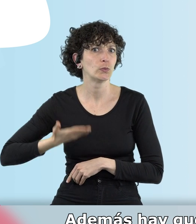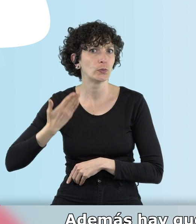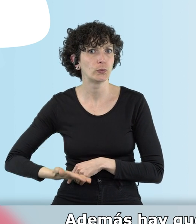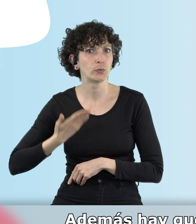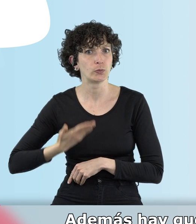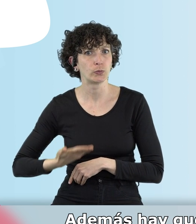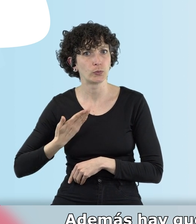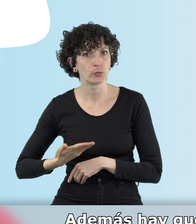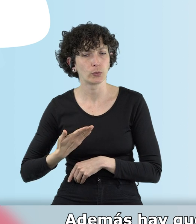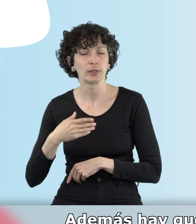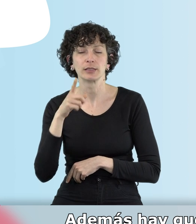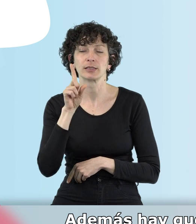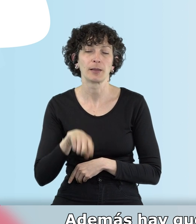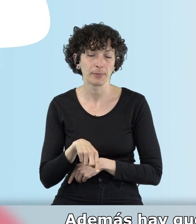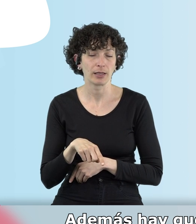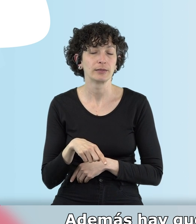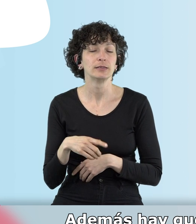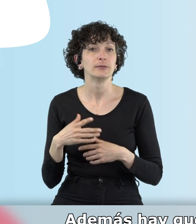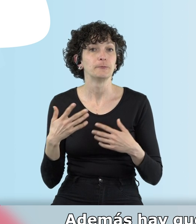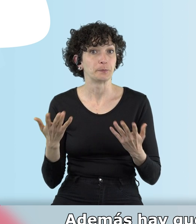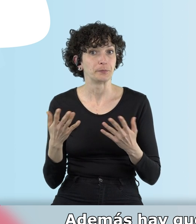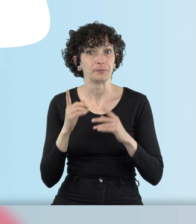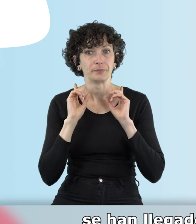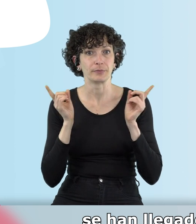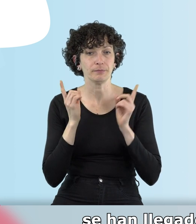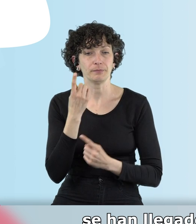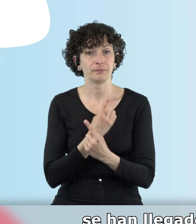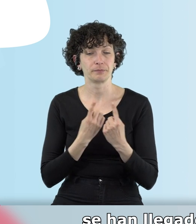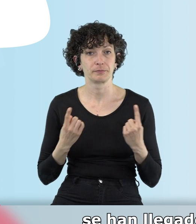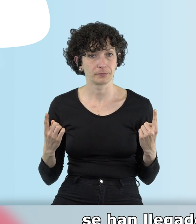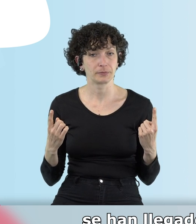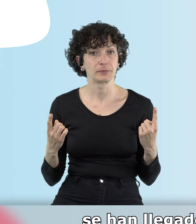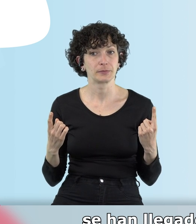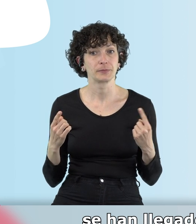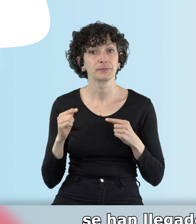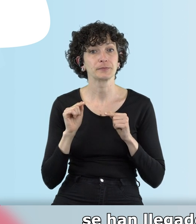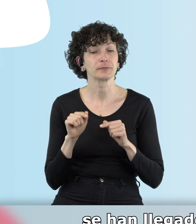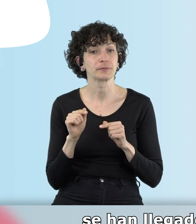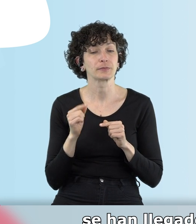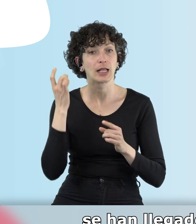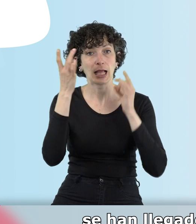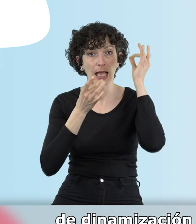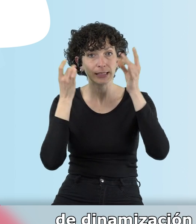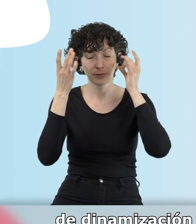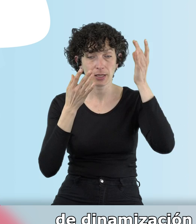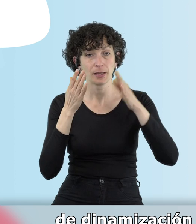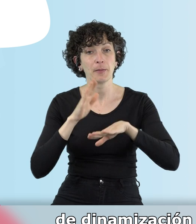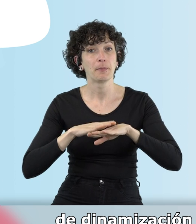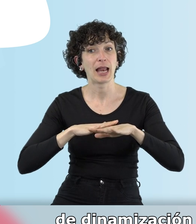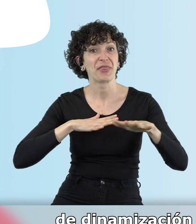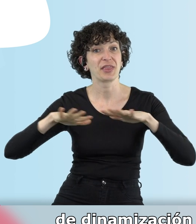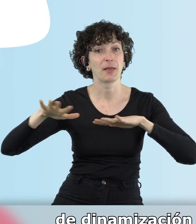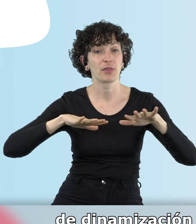Además, hay que comentar que en algunos casos se han llegado a hacer incluso actividades de